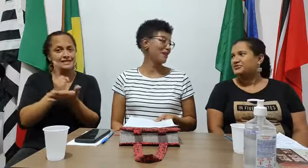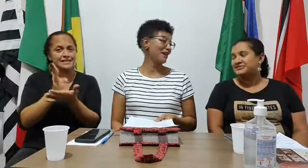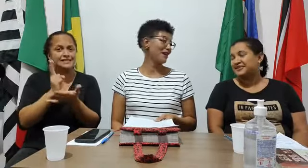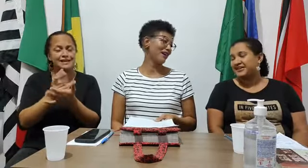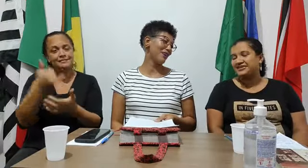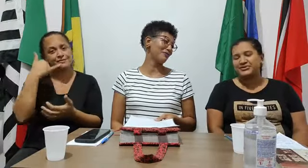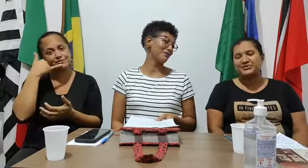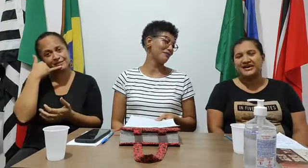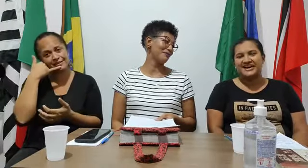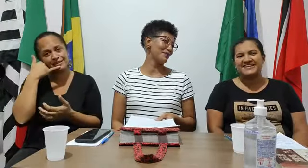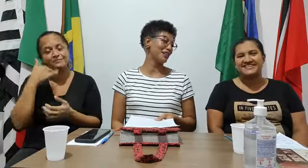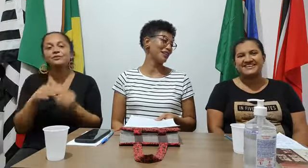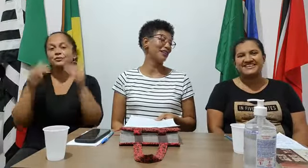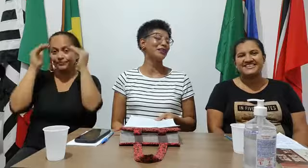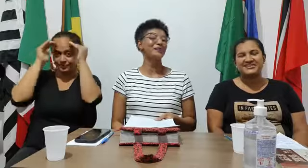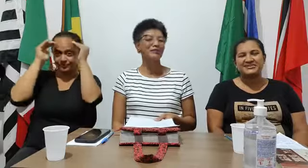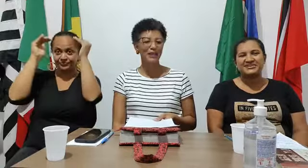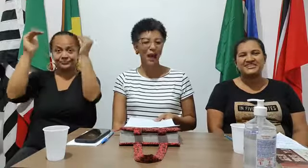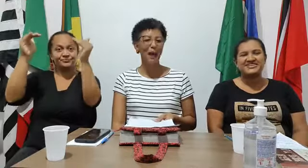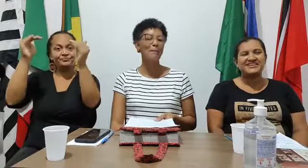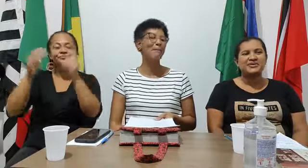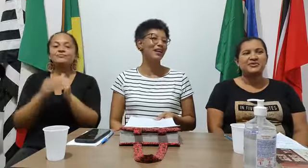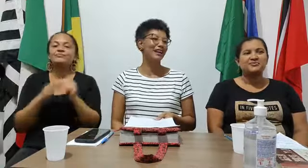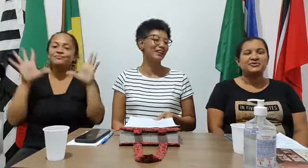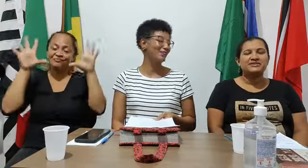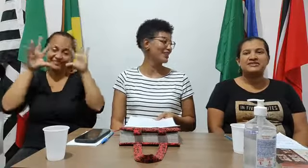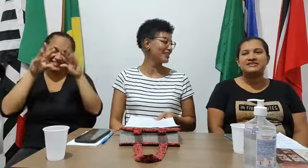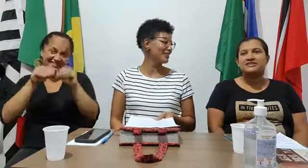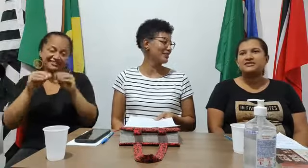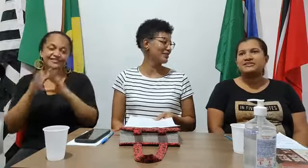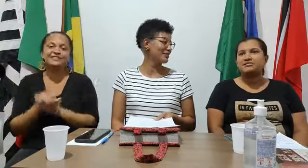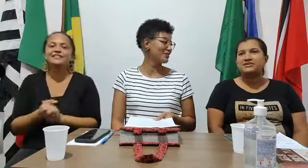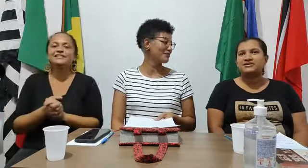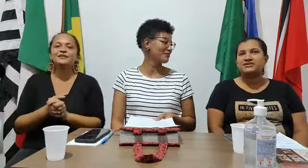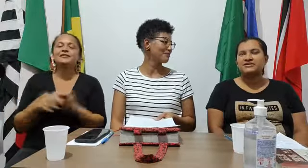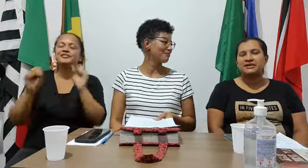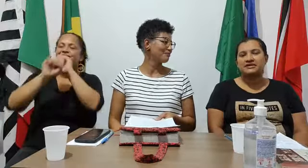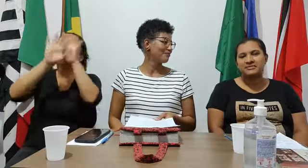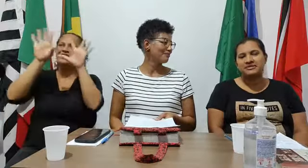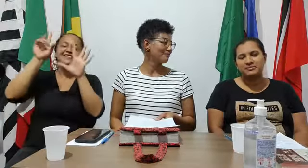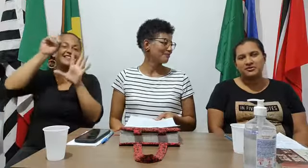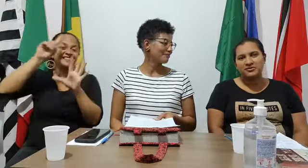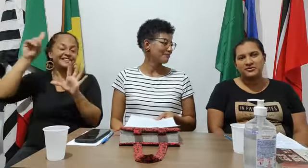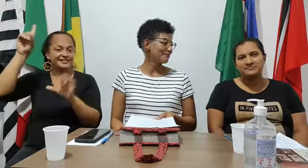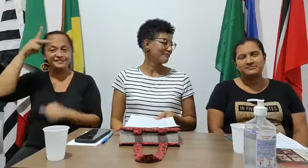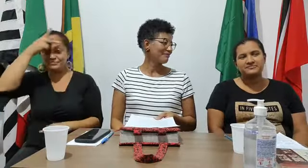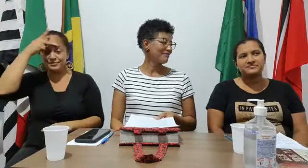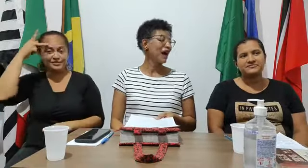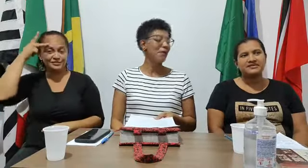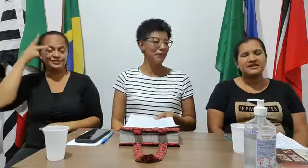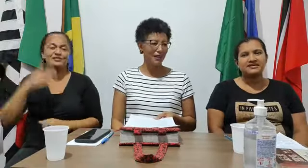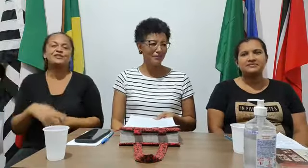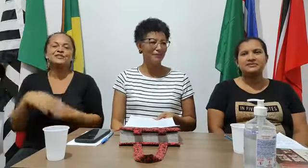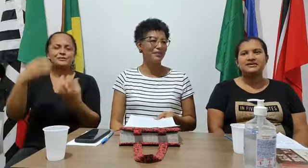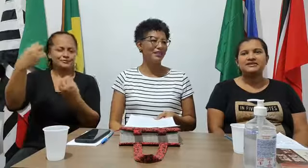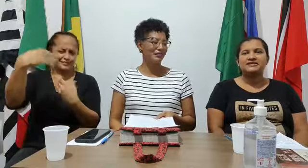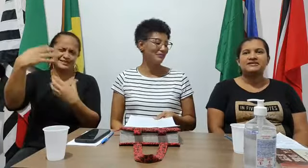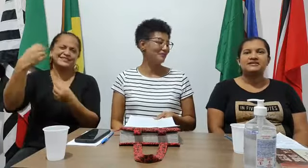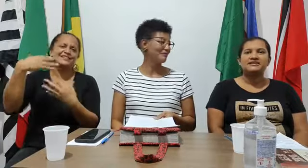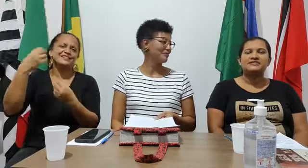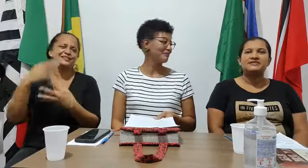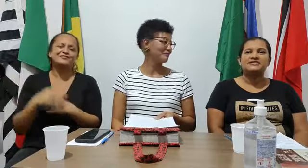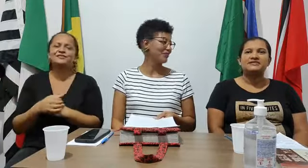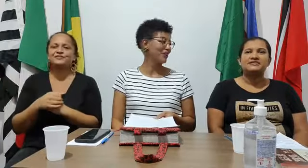Então Amém. eu tenho que te honrar, Zê, nessa noite. Amém. Por Glória ter a sido Deus. essa pessoa também que me inspirou. Amém, Né?